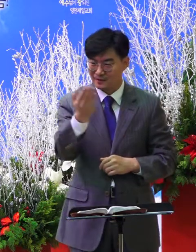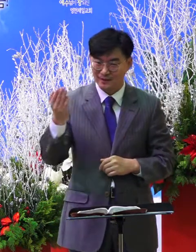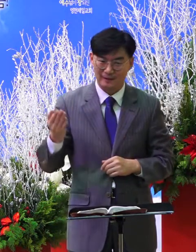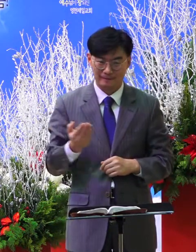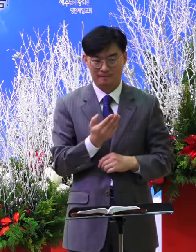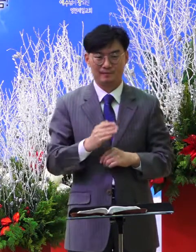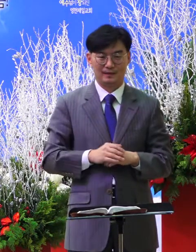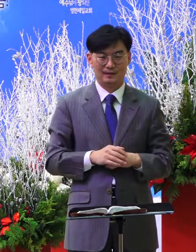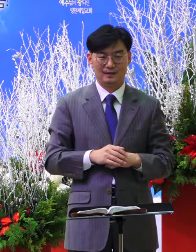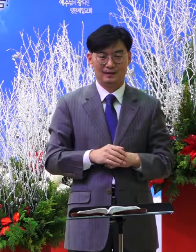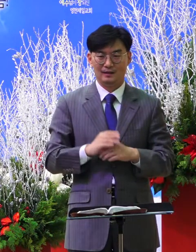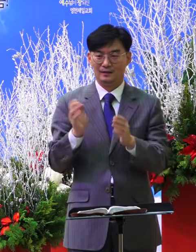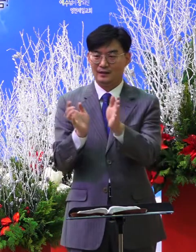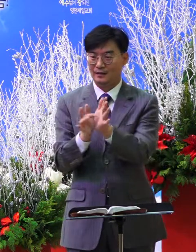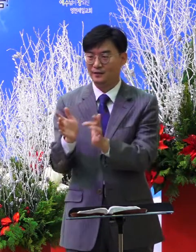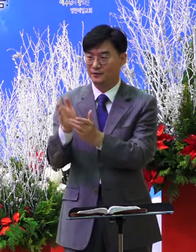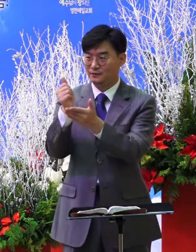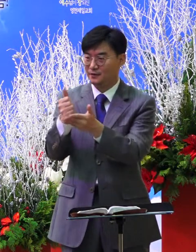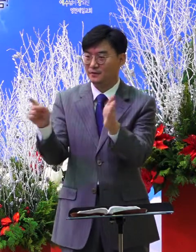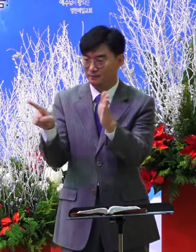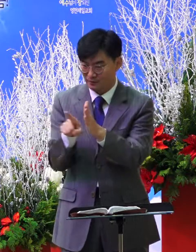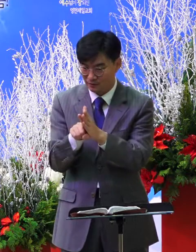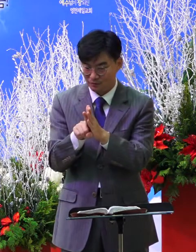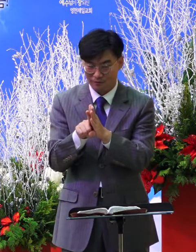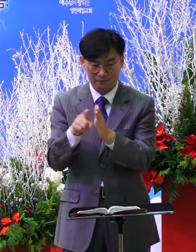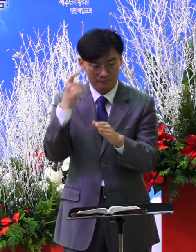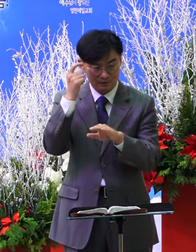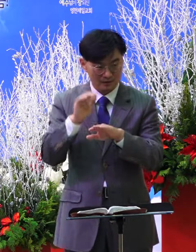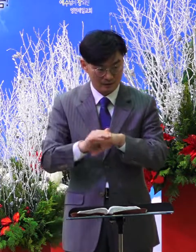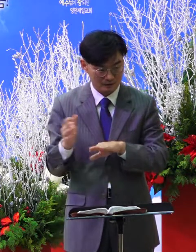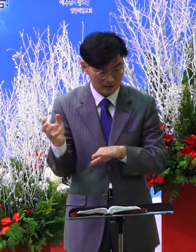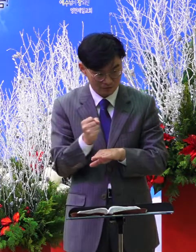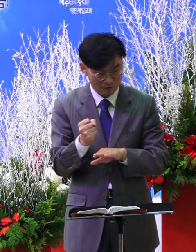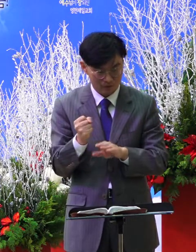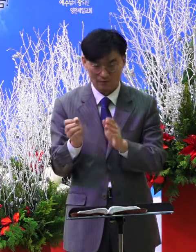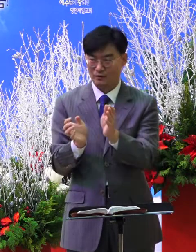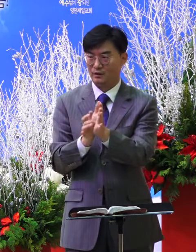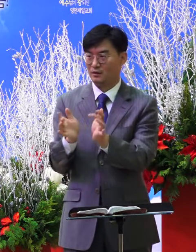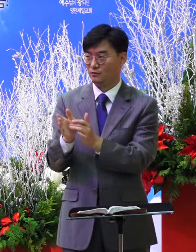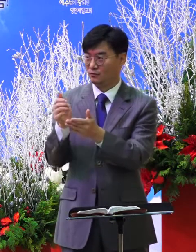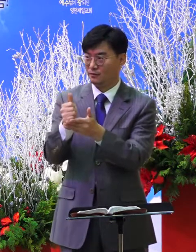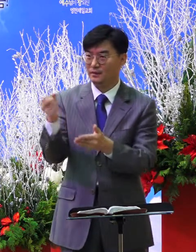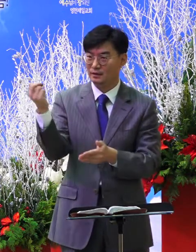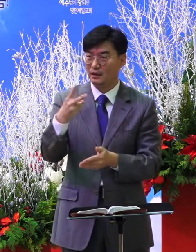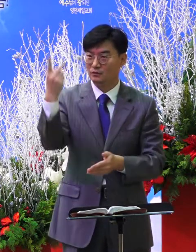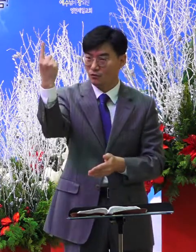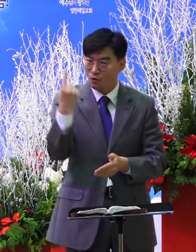이런 지혜가 있어서 주님이 다시 오시는 그날을 준비하는 사람 되기를 축복합니다.